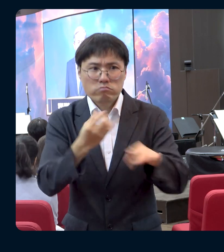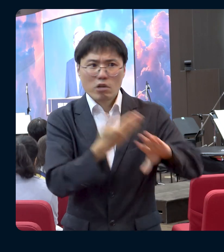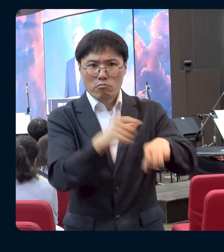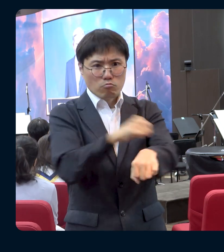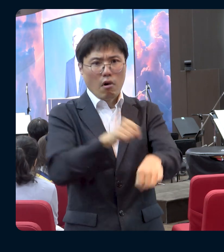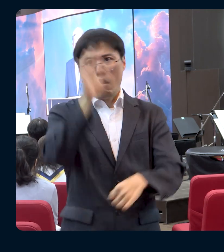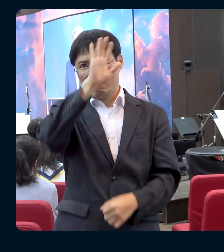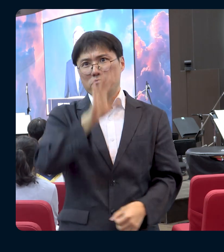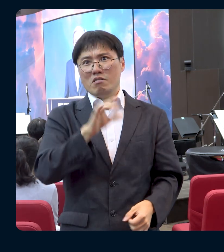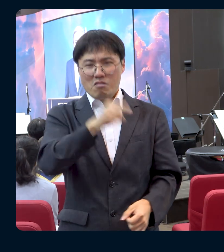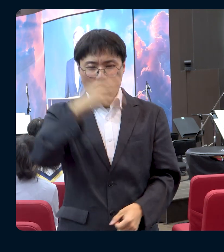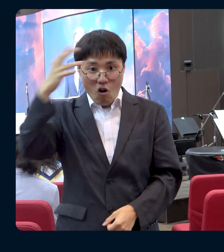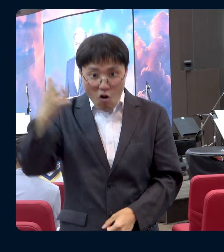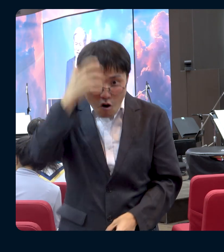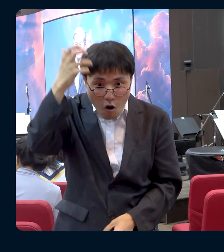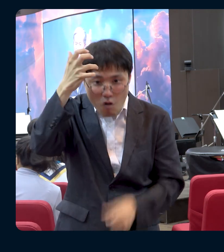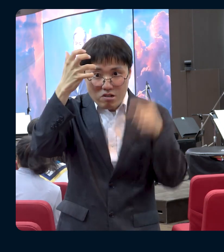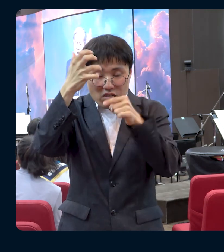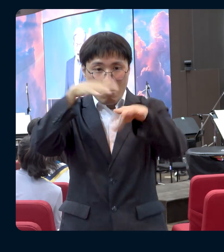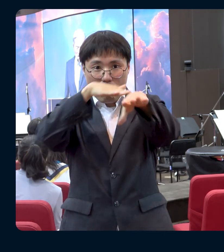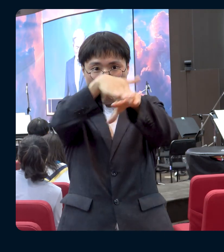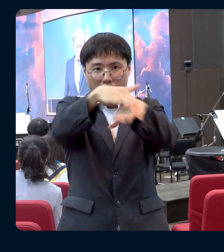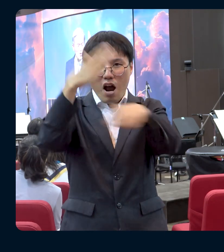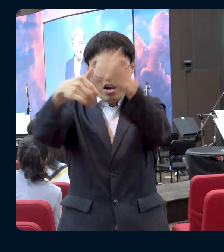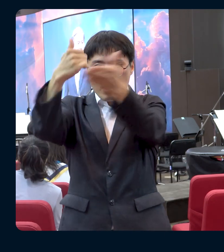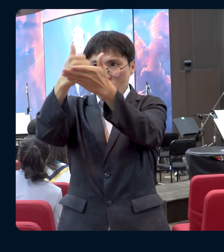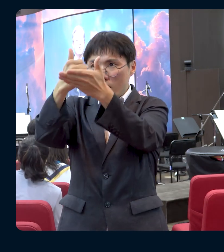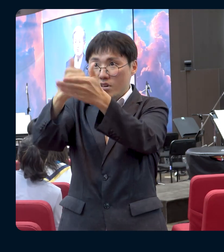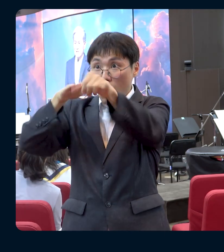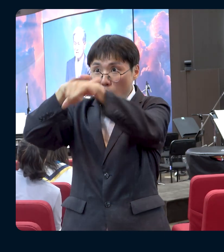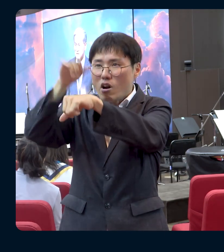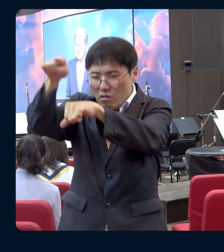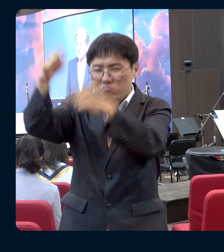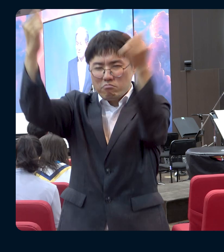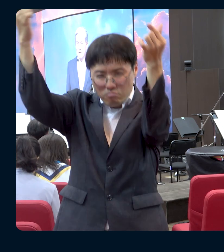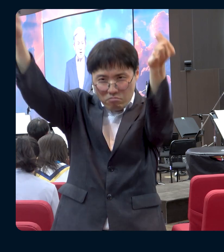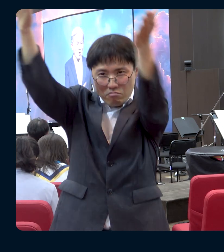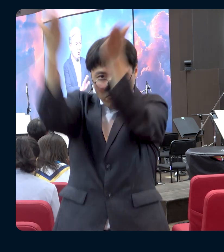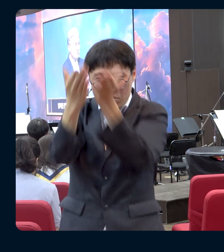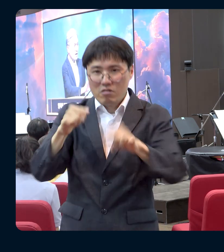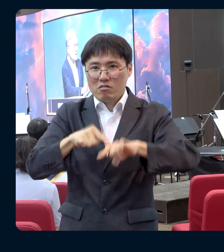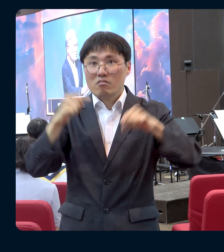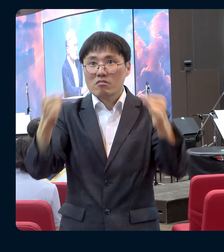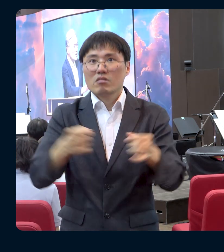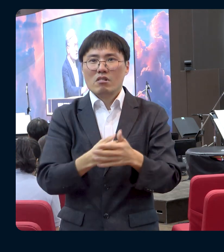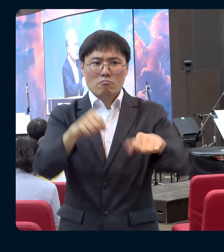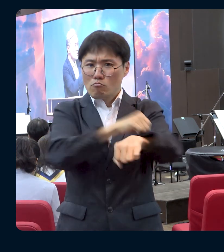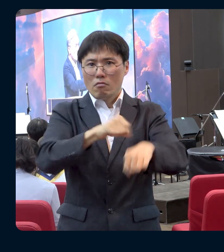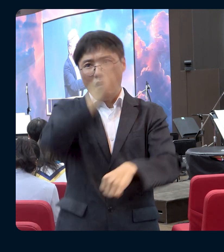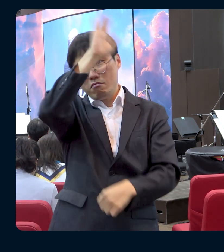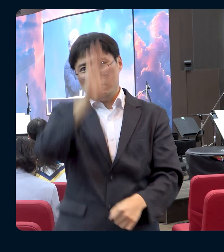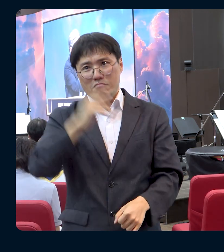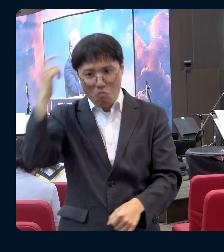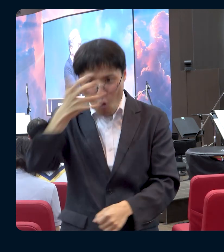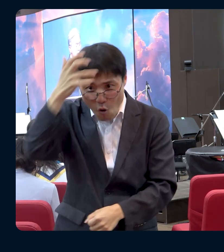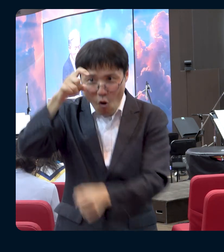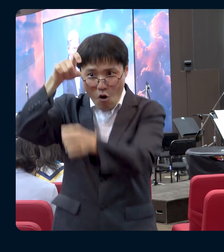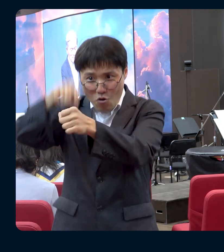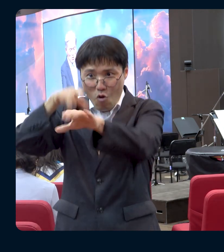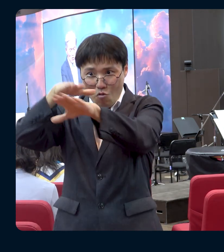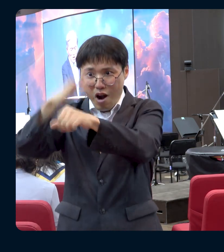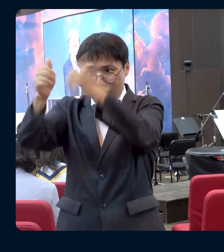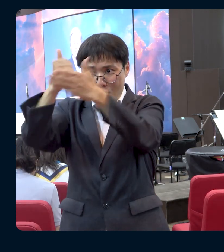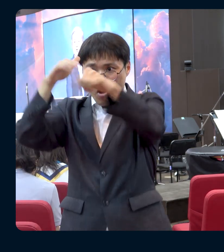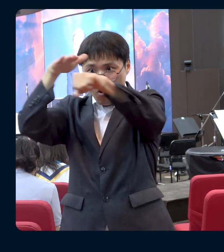바로 다른 것이 아니라 그 영적인 경향, 하나님 경향이 바로 거룩이니까. 거룩은 다른 게 거룩이 아니에요. 영적인